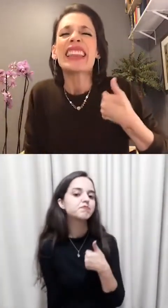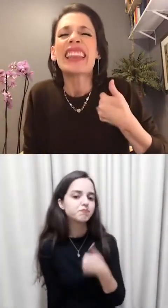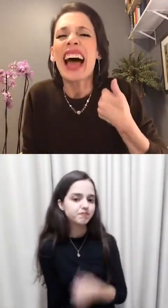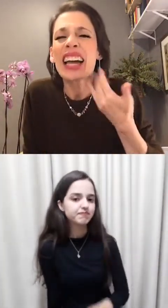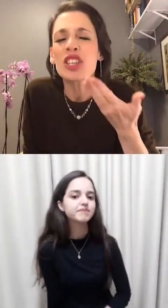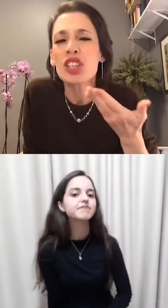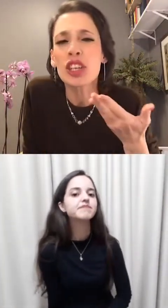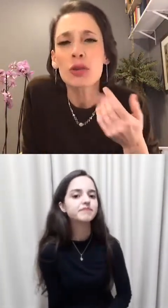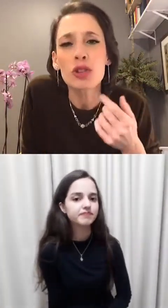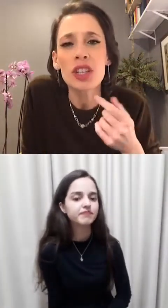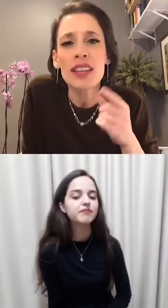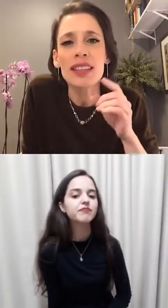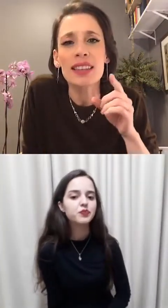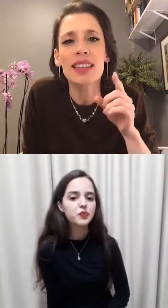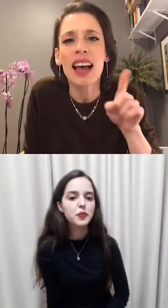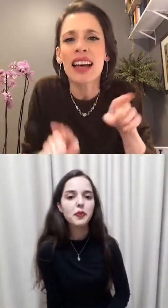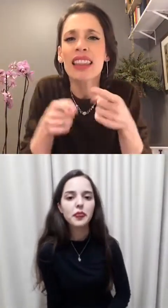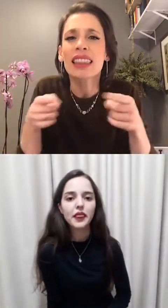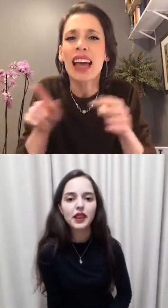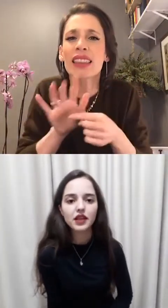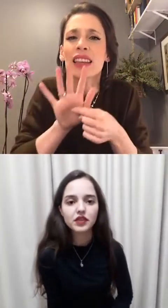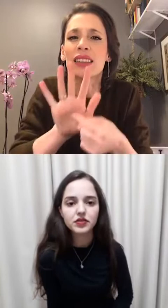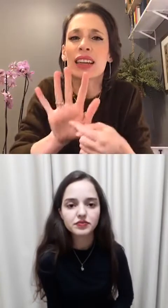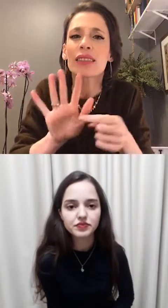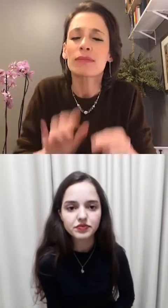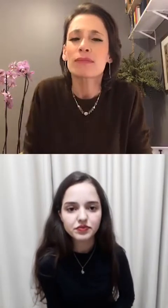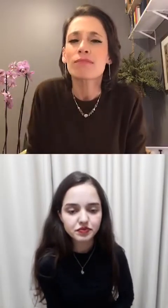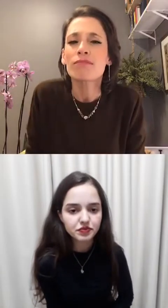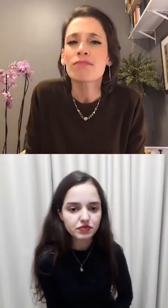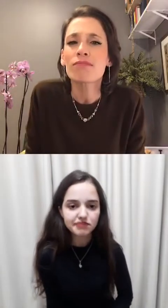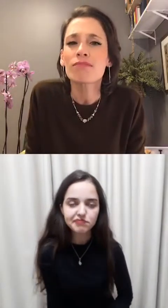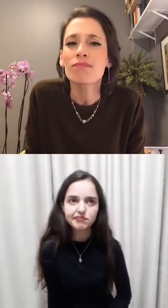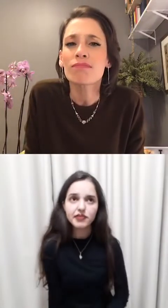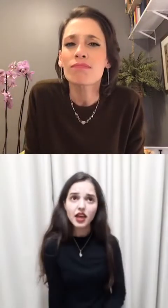Que idade que tu tinhas nessa cantata?